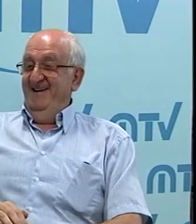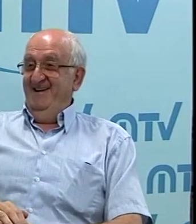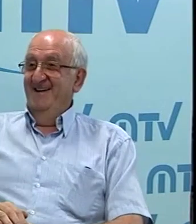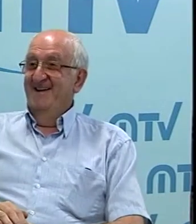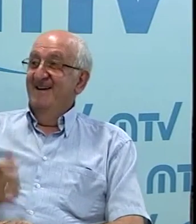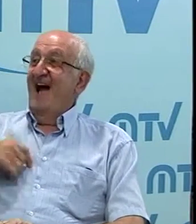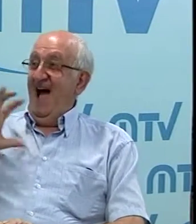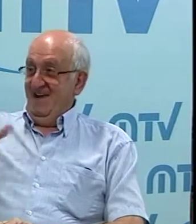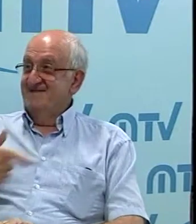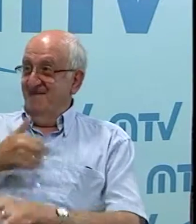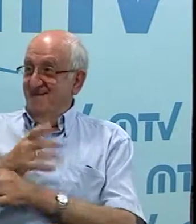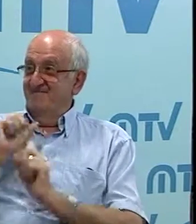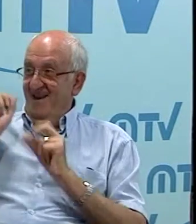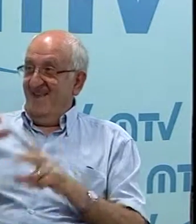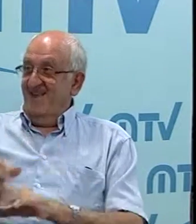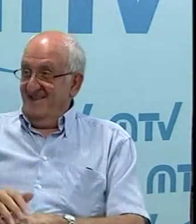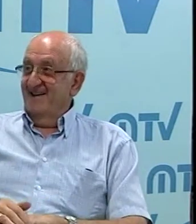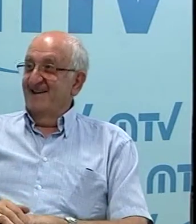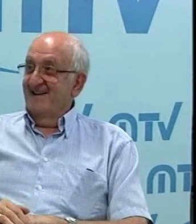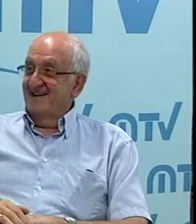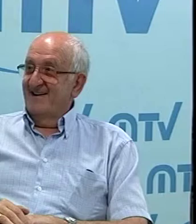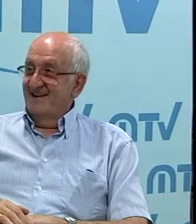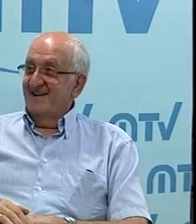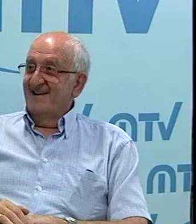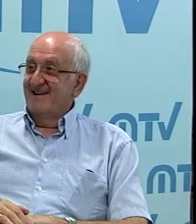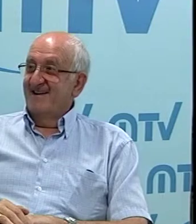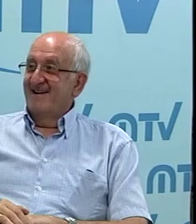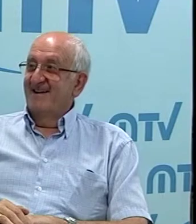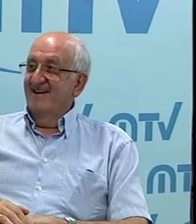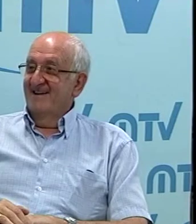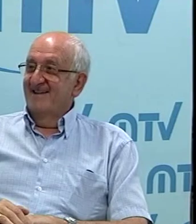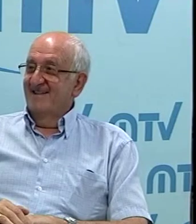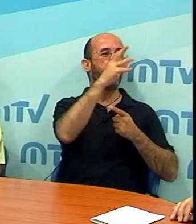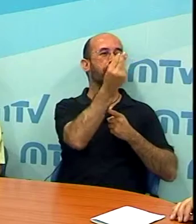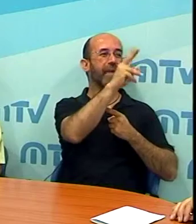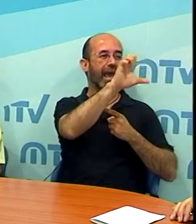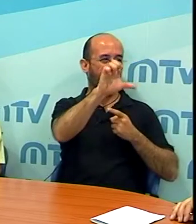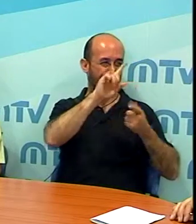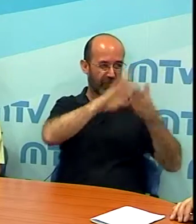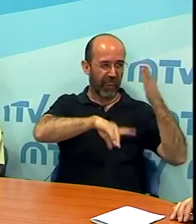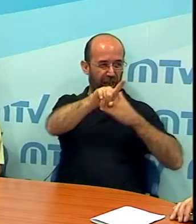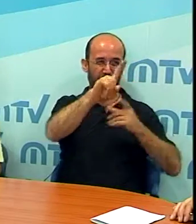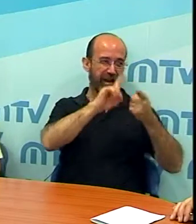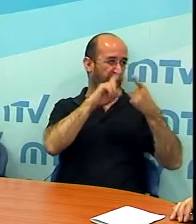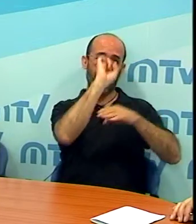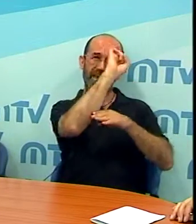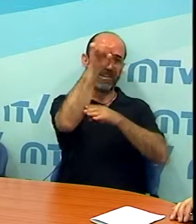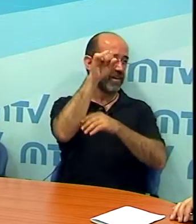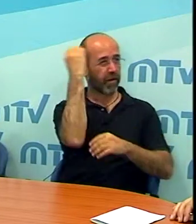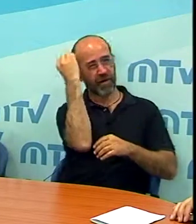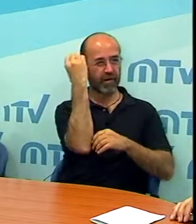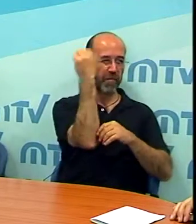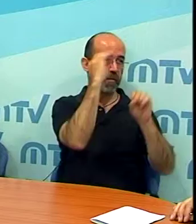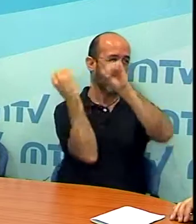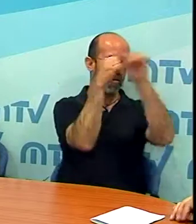área, los defensas, si resulta que estaba Gerard Piqué marcándome, evidentemente yo no cabeceaba nunca.